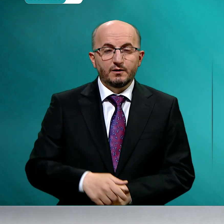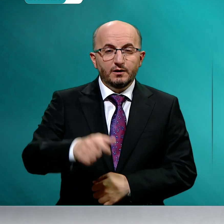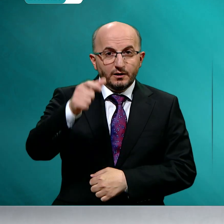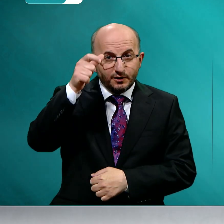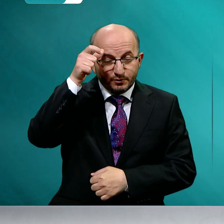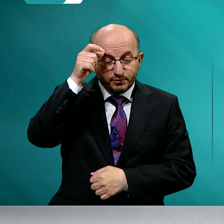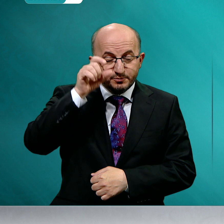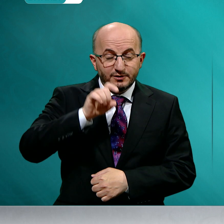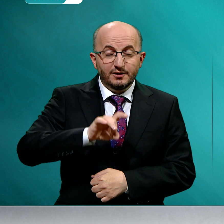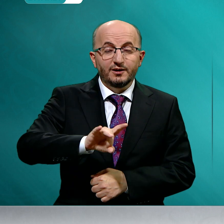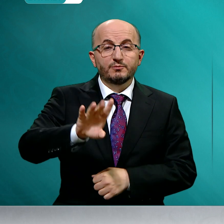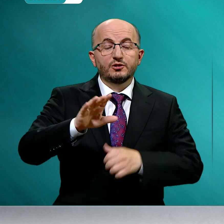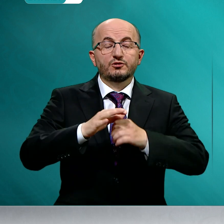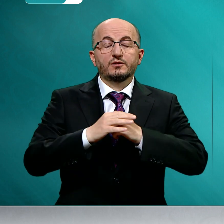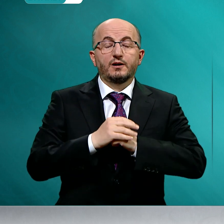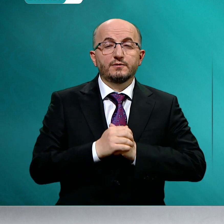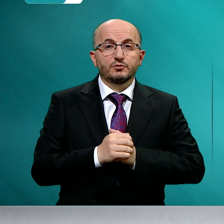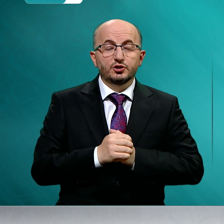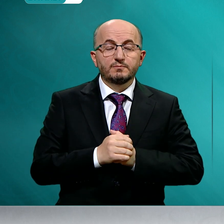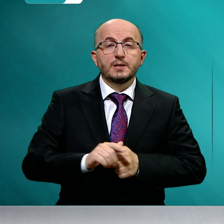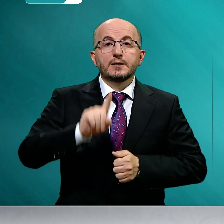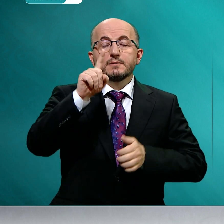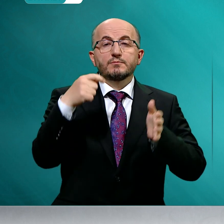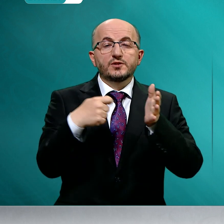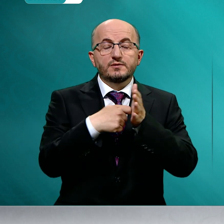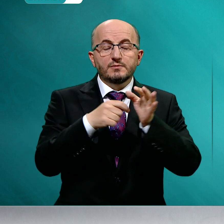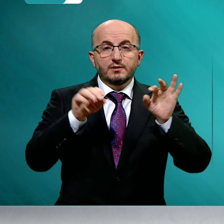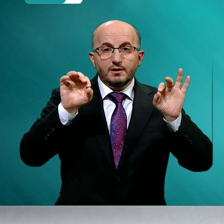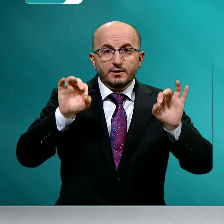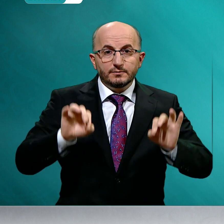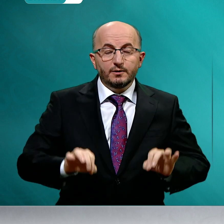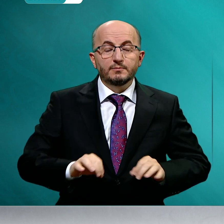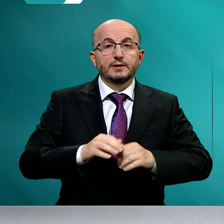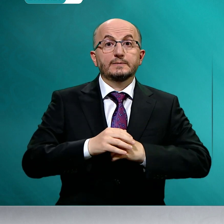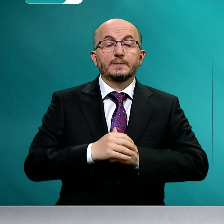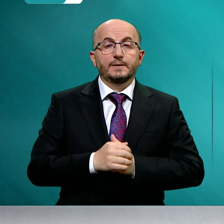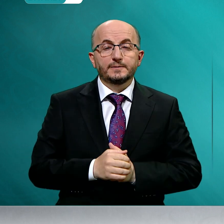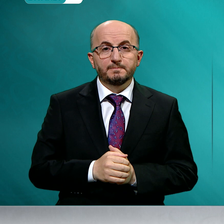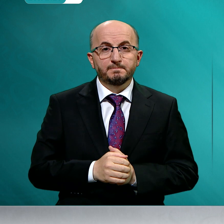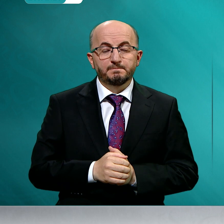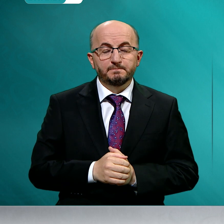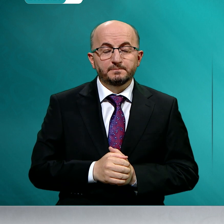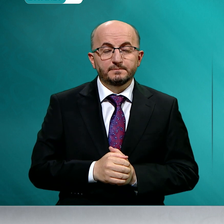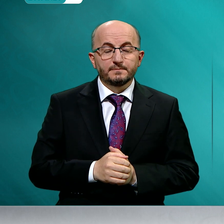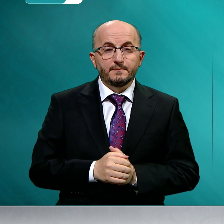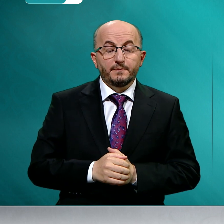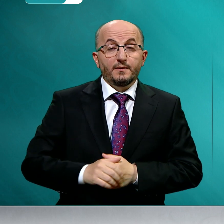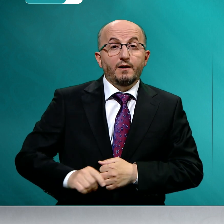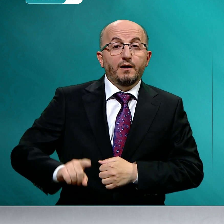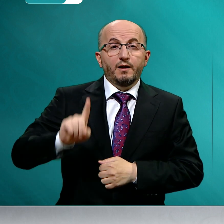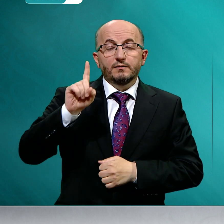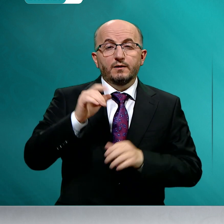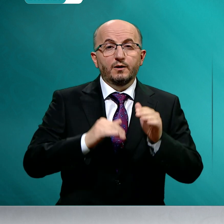أعوذ بالله من الشيطان الرجيم بسم الله الرحمن الرحيم كما